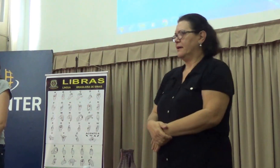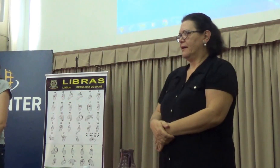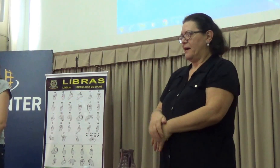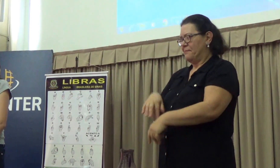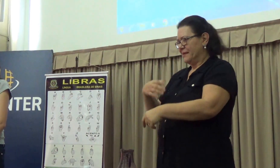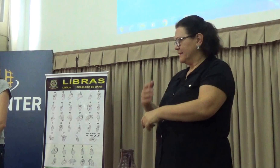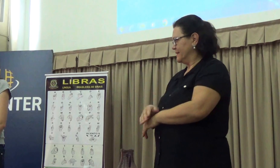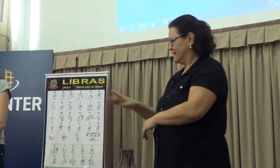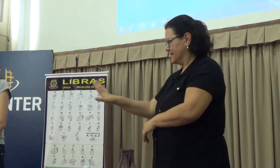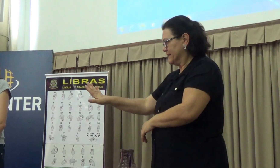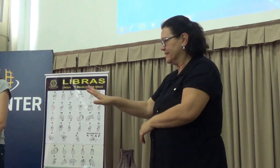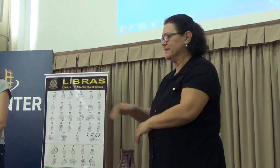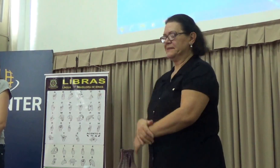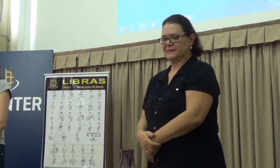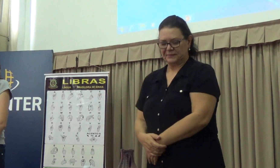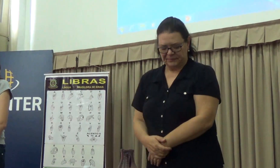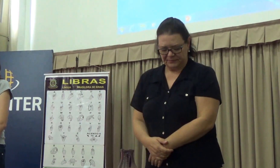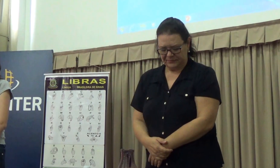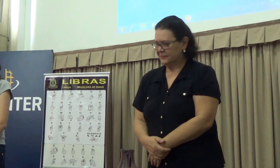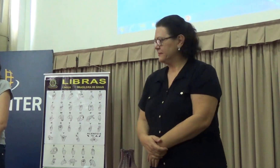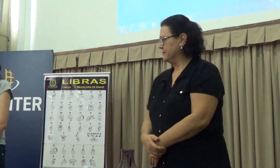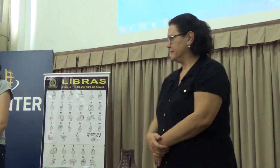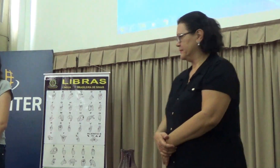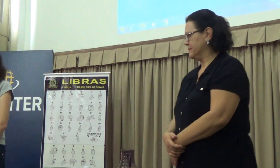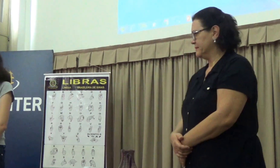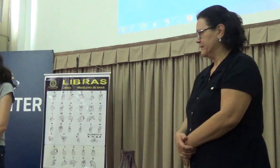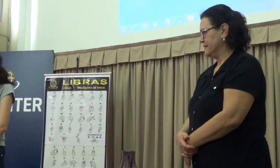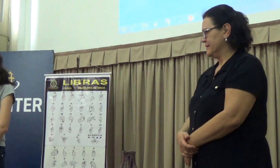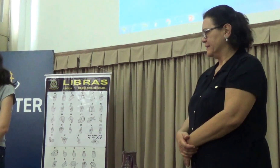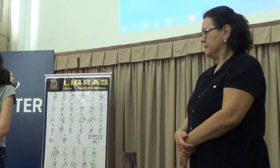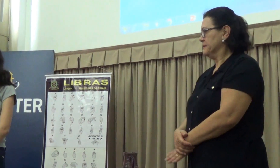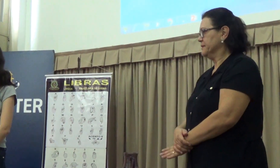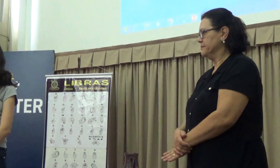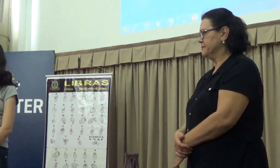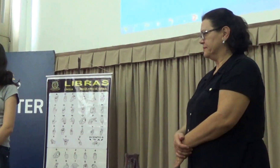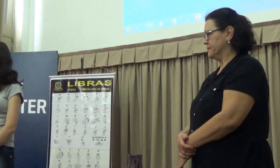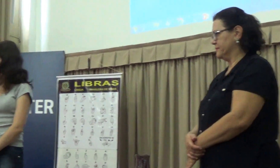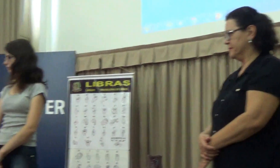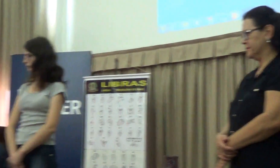apresentações. Então deixa eu só complementar porque houve um